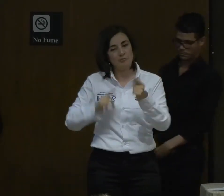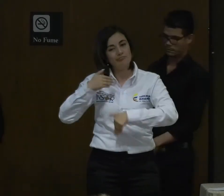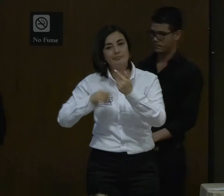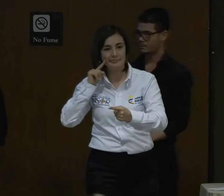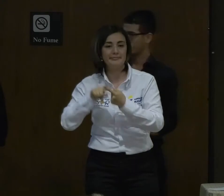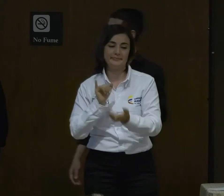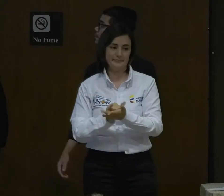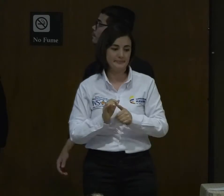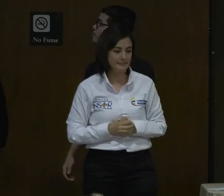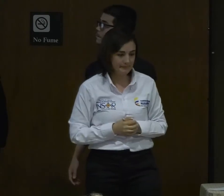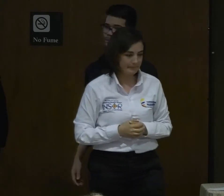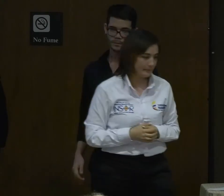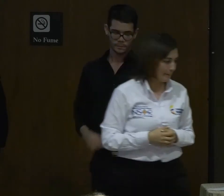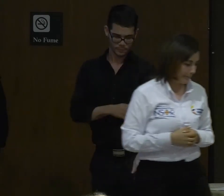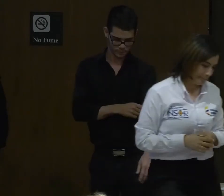Bien.